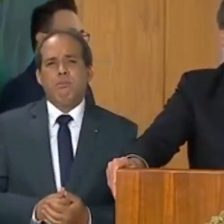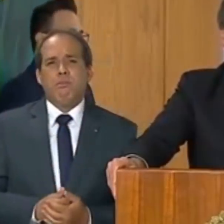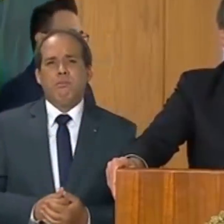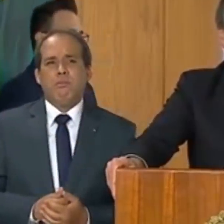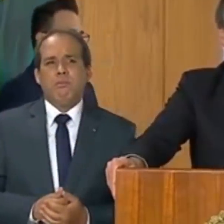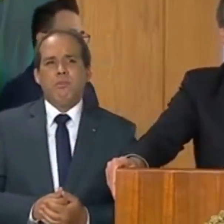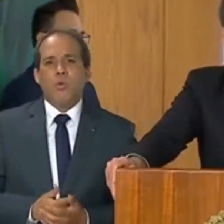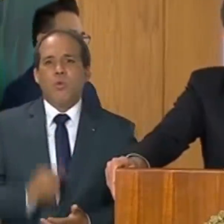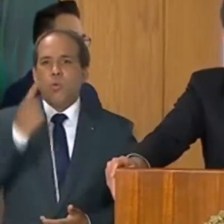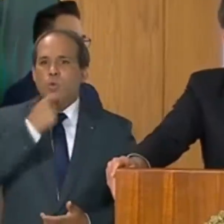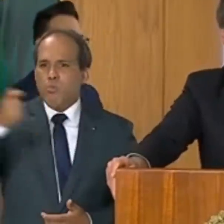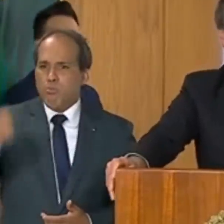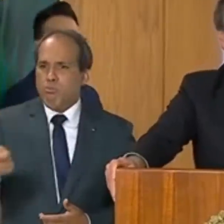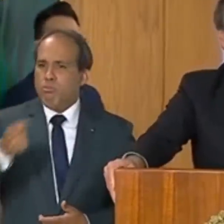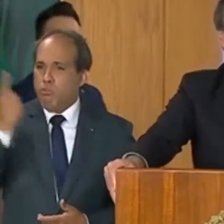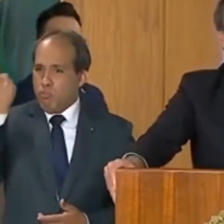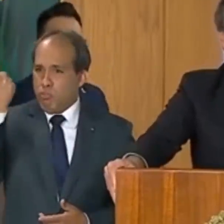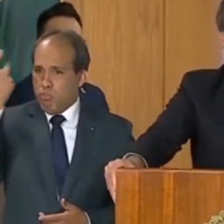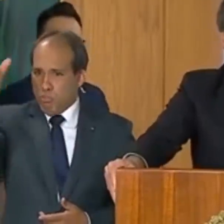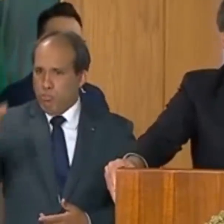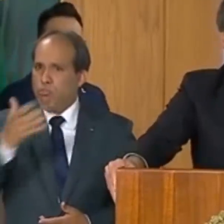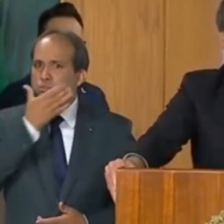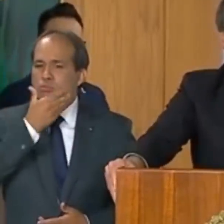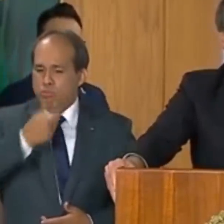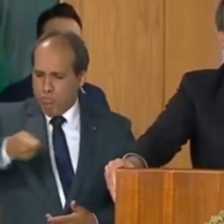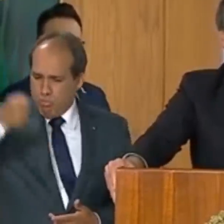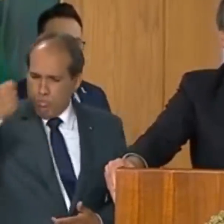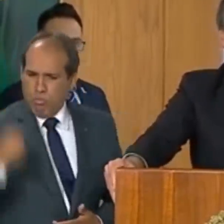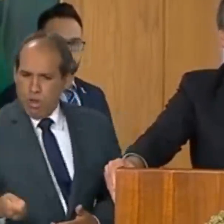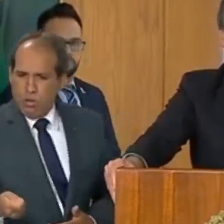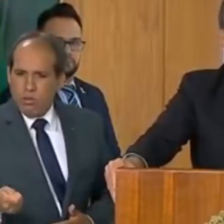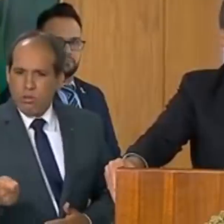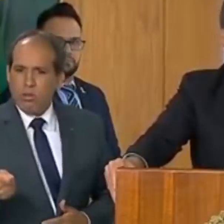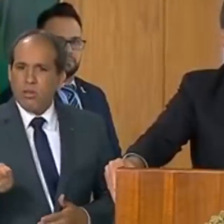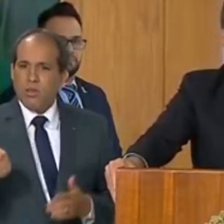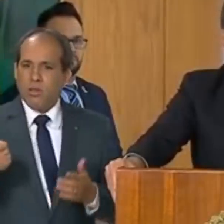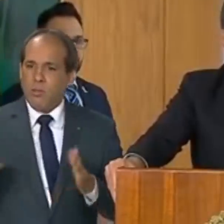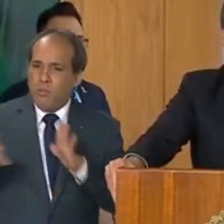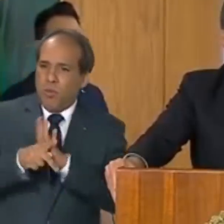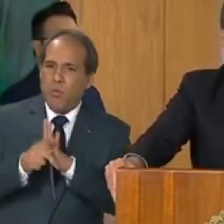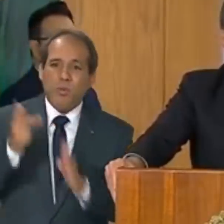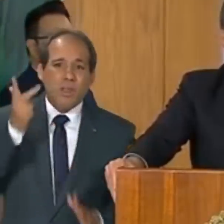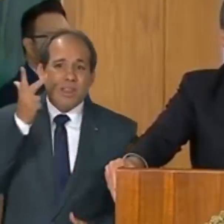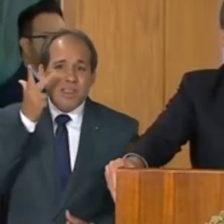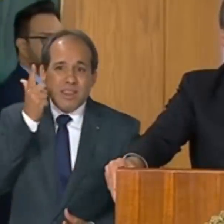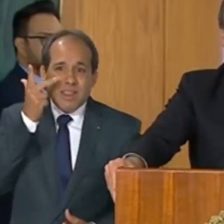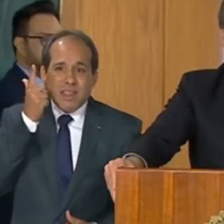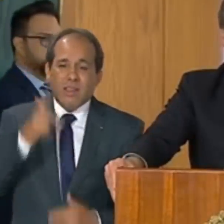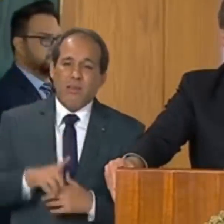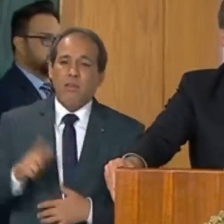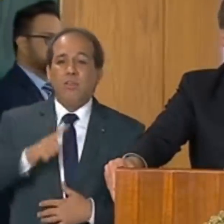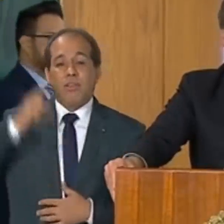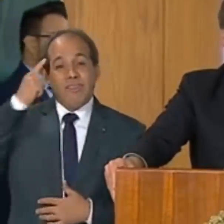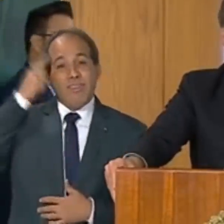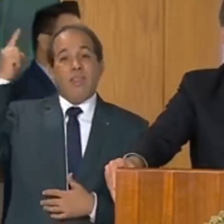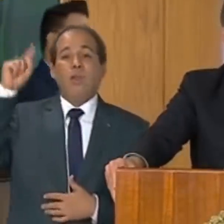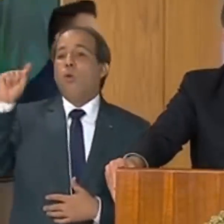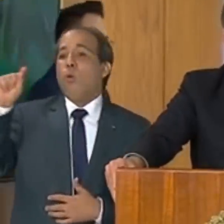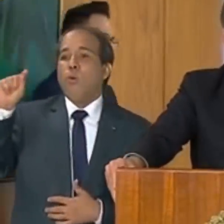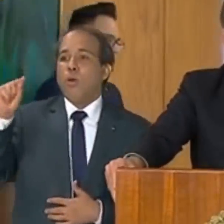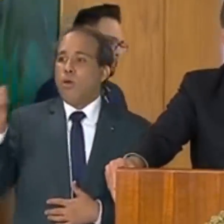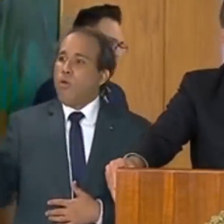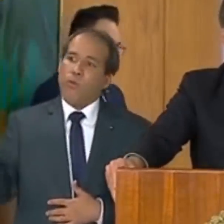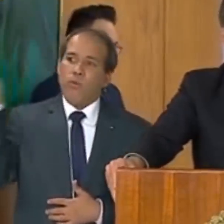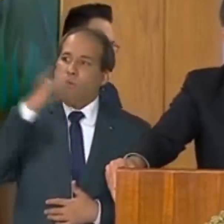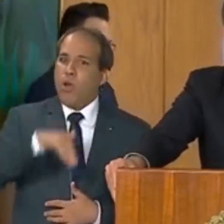um cabra da peste, um cearense, teve a ideia de vamos convocar